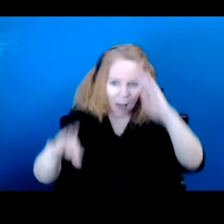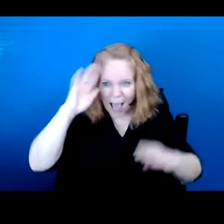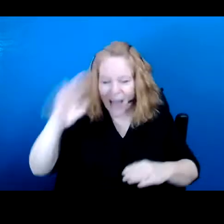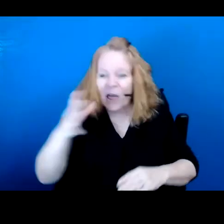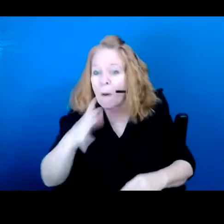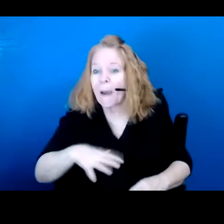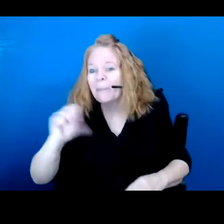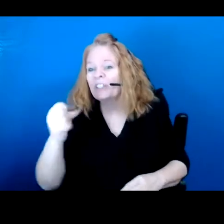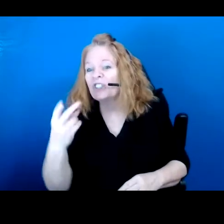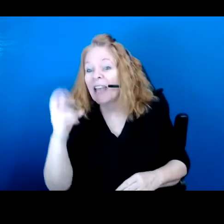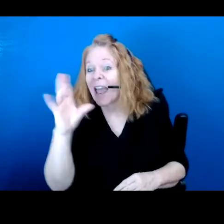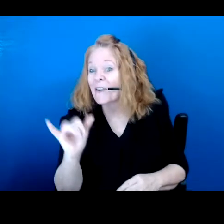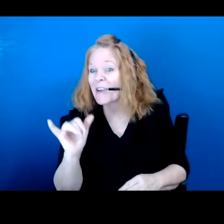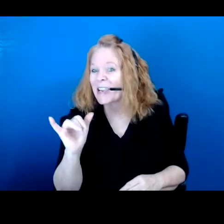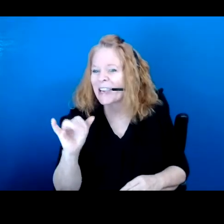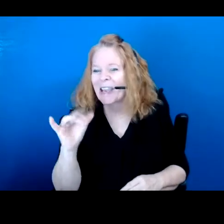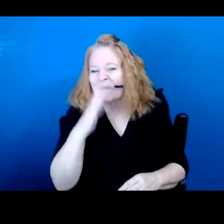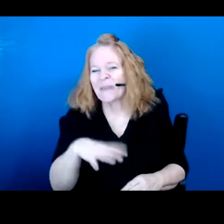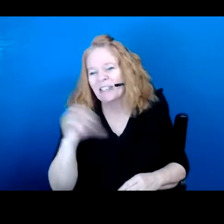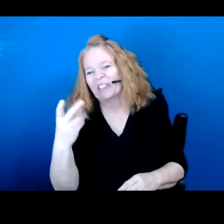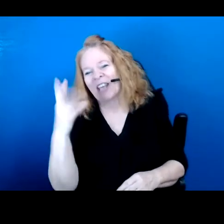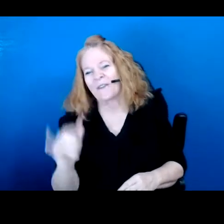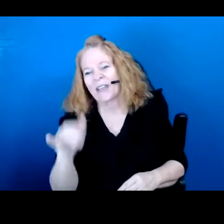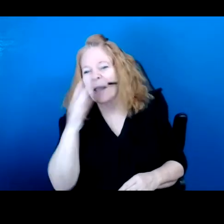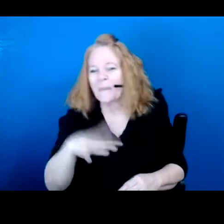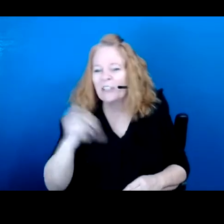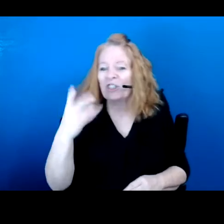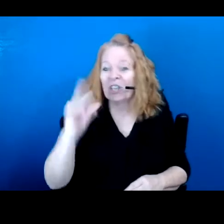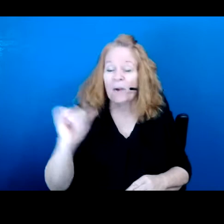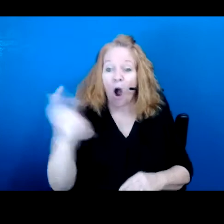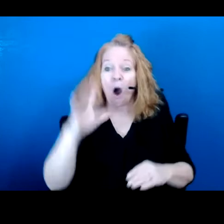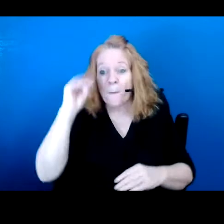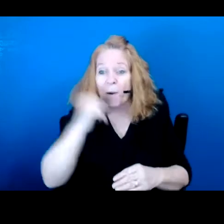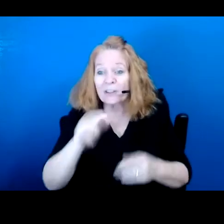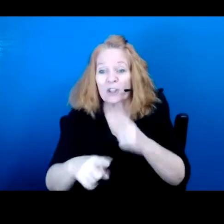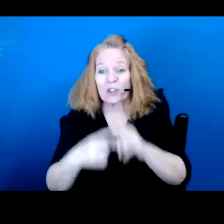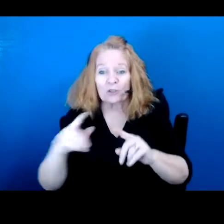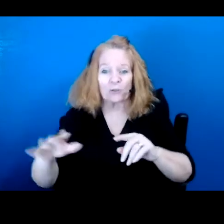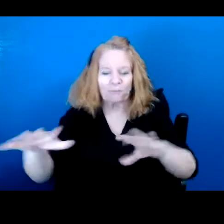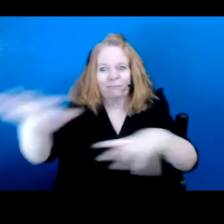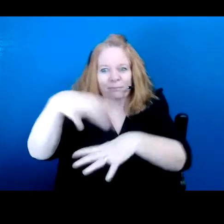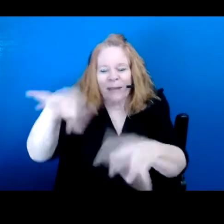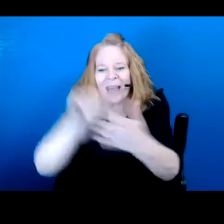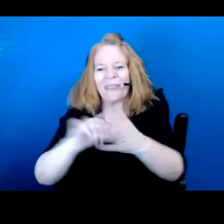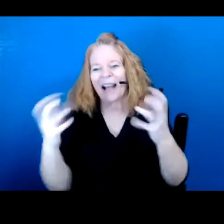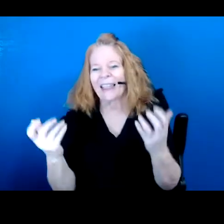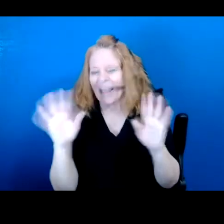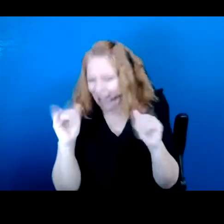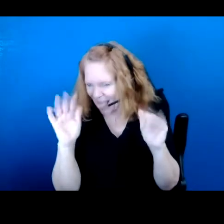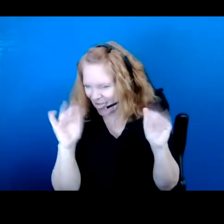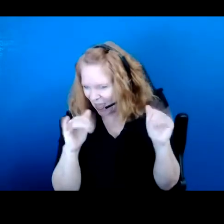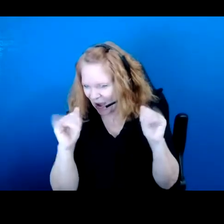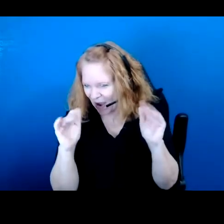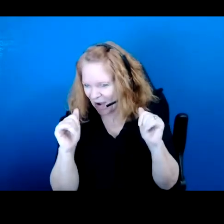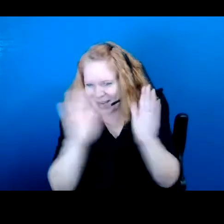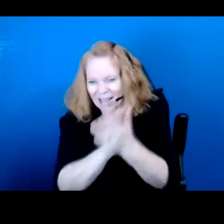hola hola maestra sierra maestra serví y todos los muchachos y muchachas los niños de la